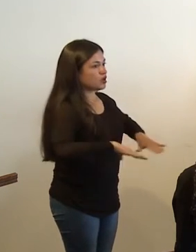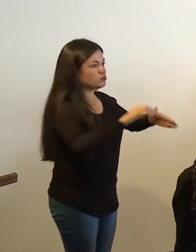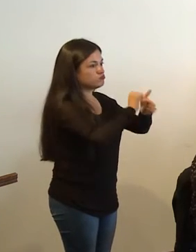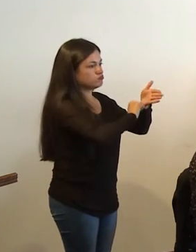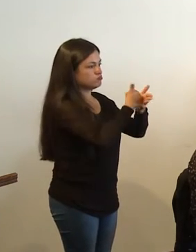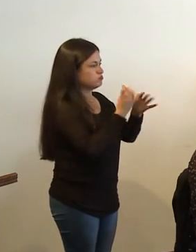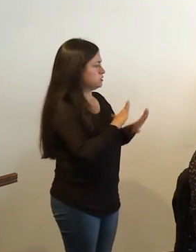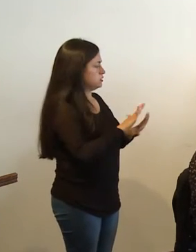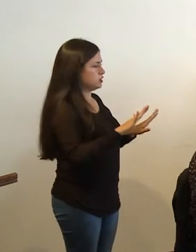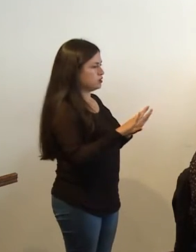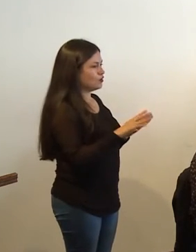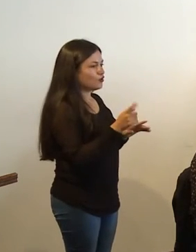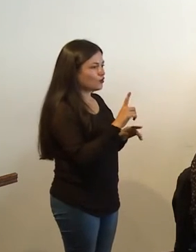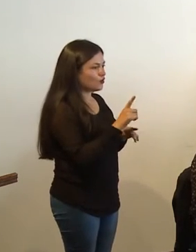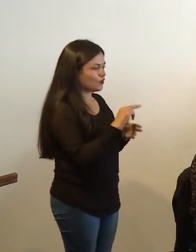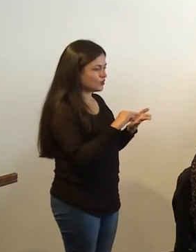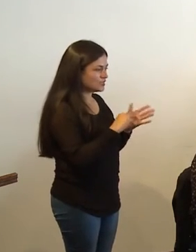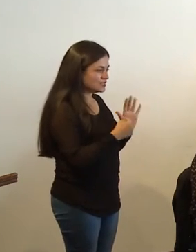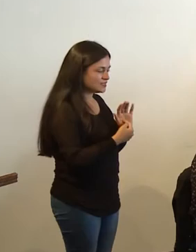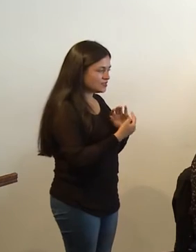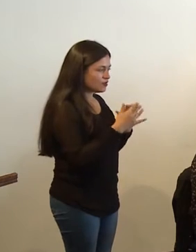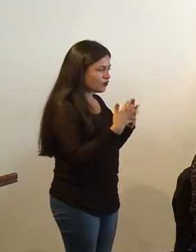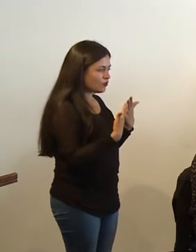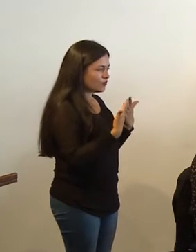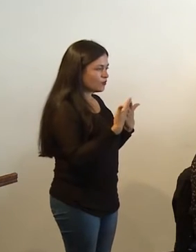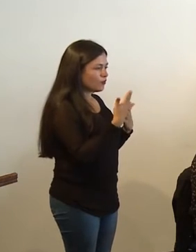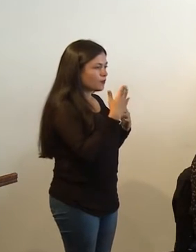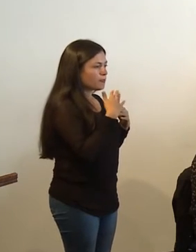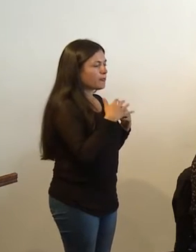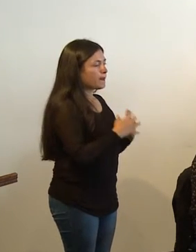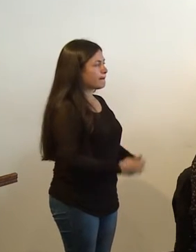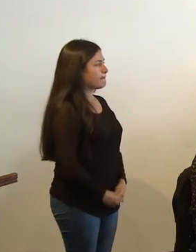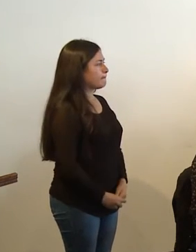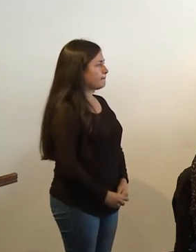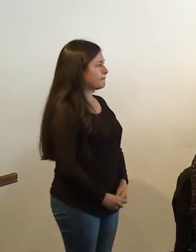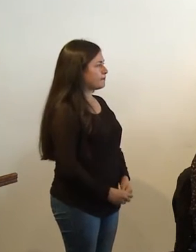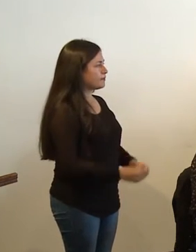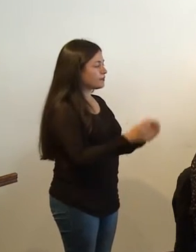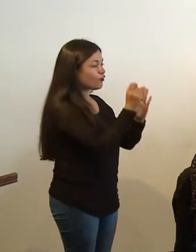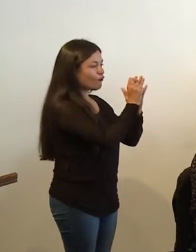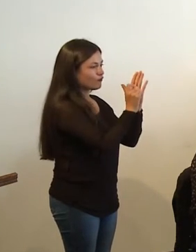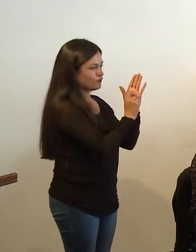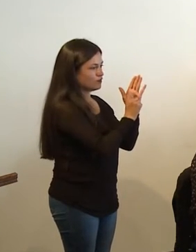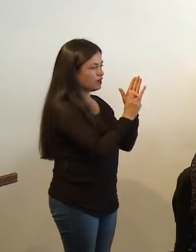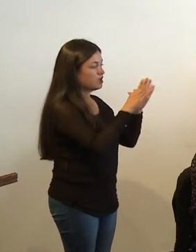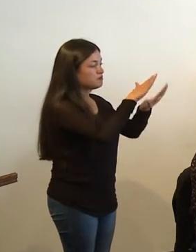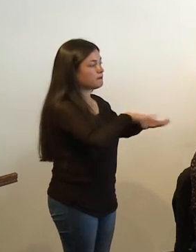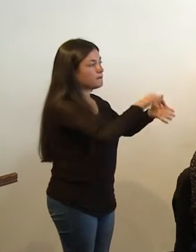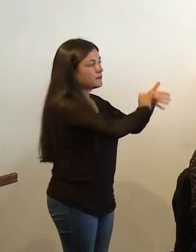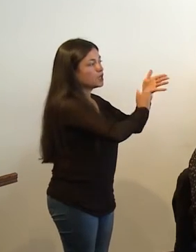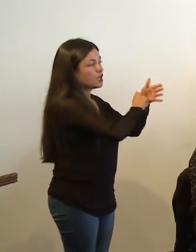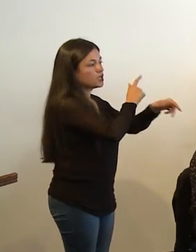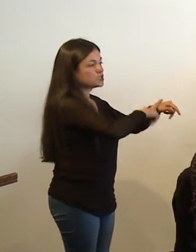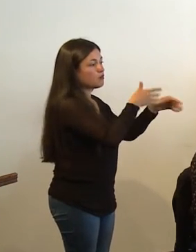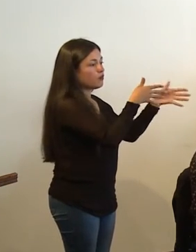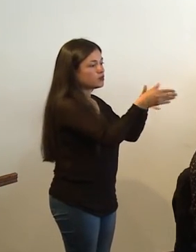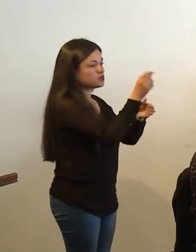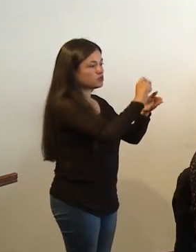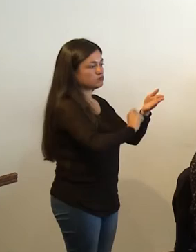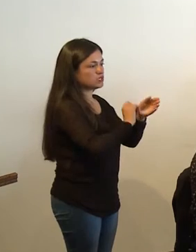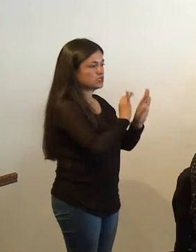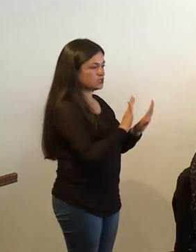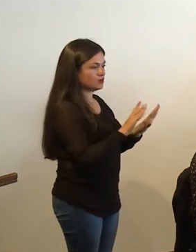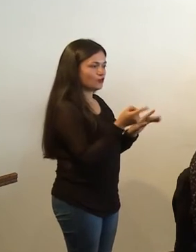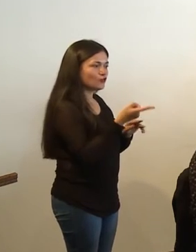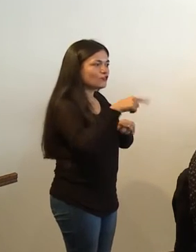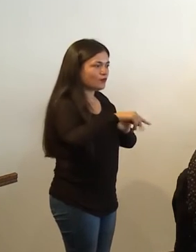campo, sino que debe tener algún tipo de contenido. Entonces, acá lo que yo